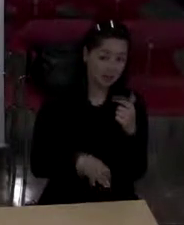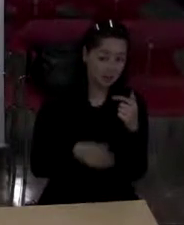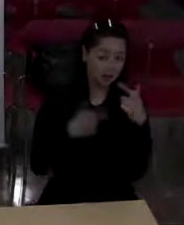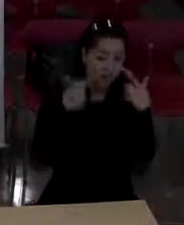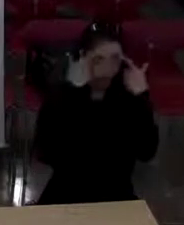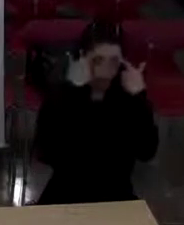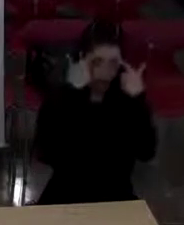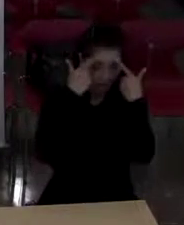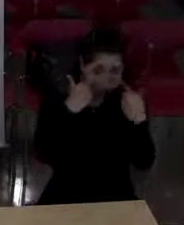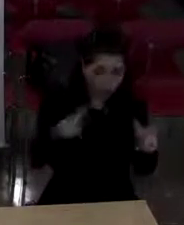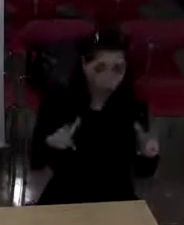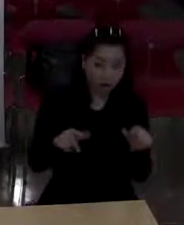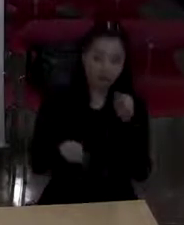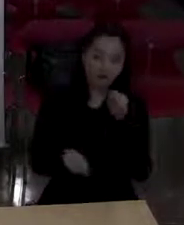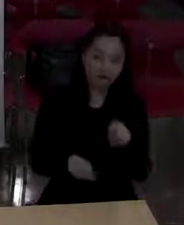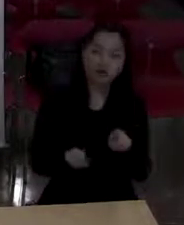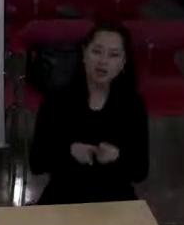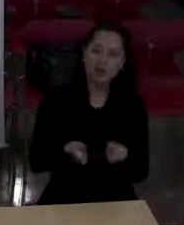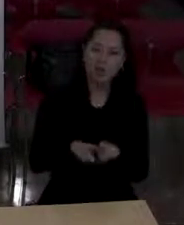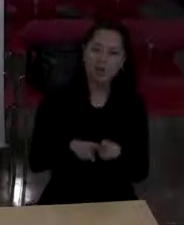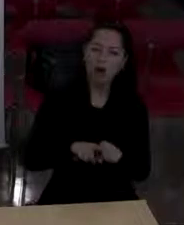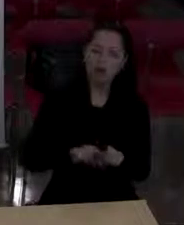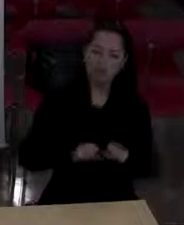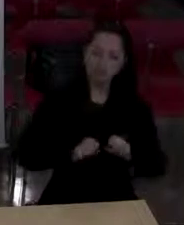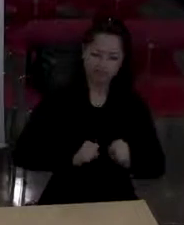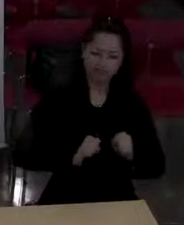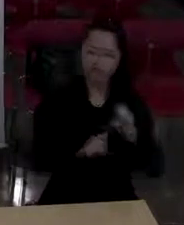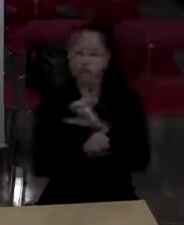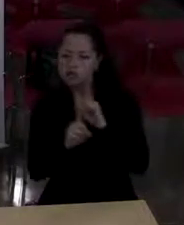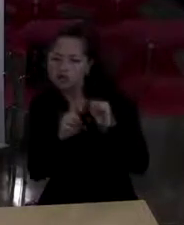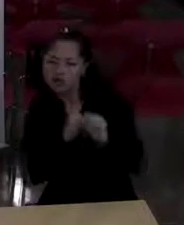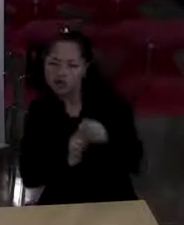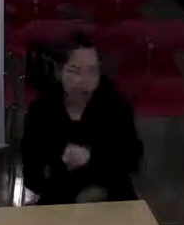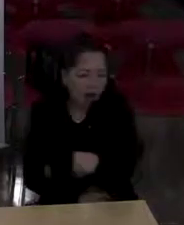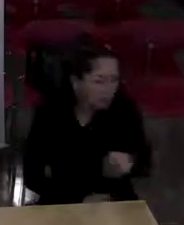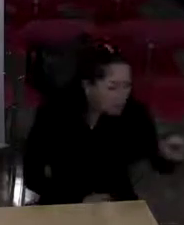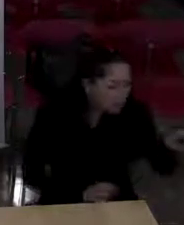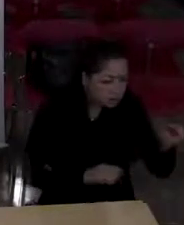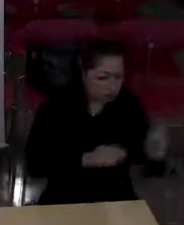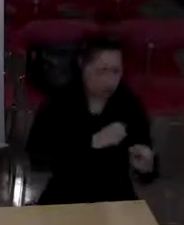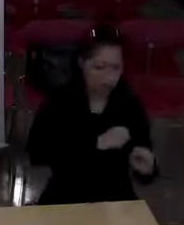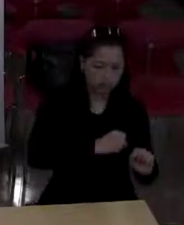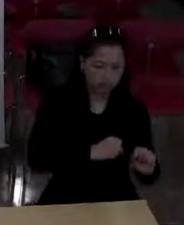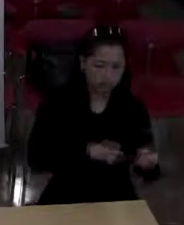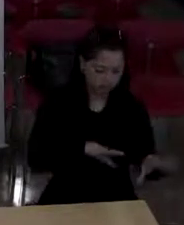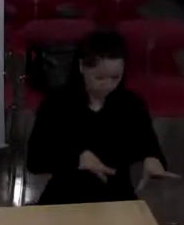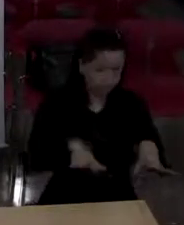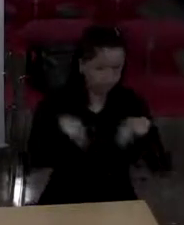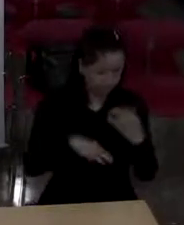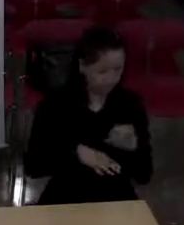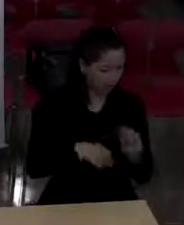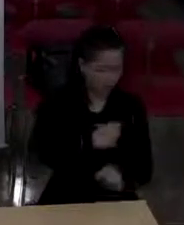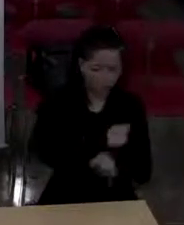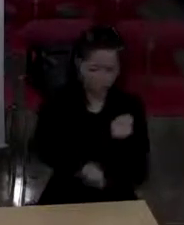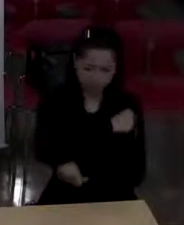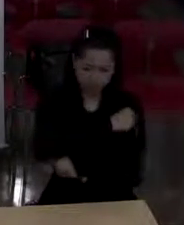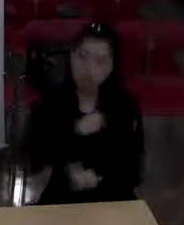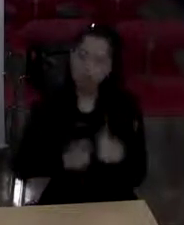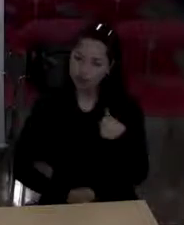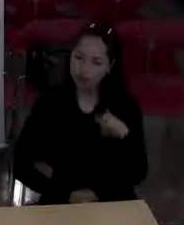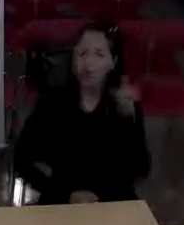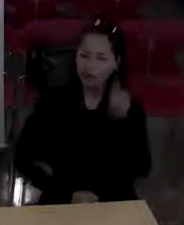constituido por un sistema de convenciones adoptados por el núcleo social. Entonces sabemos que en el núcleo, en esas interacciones donde